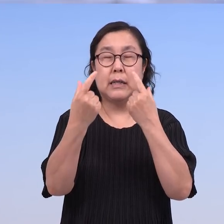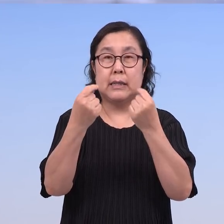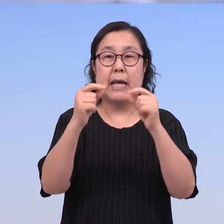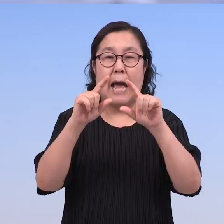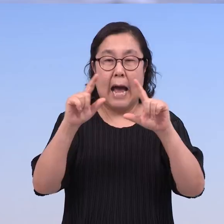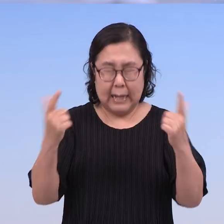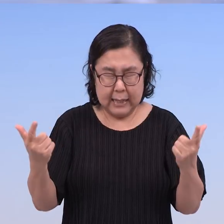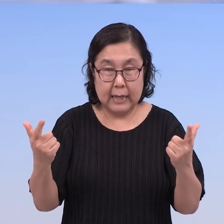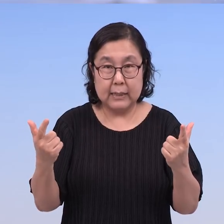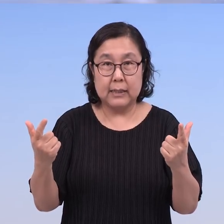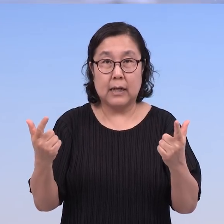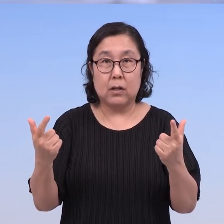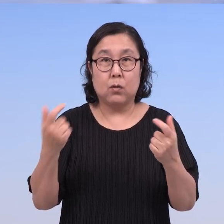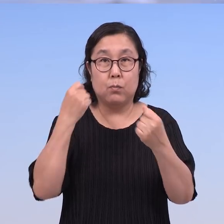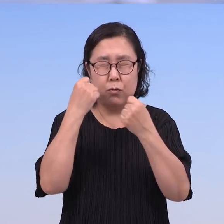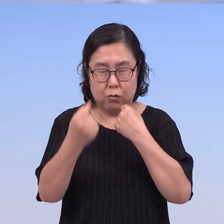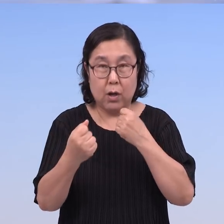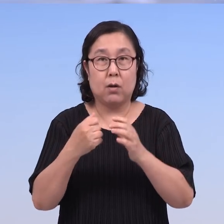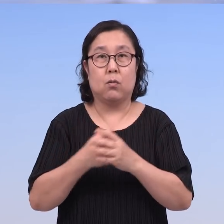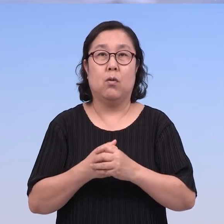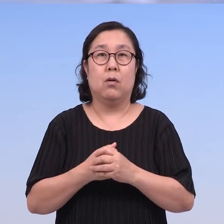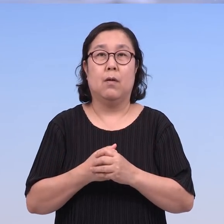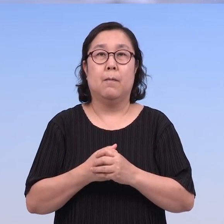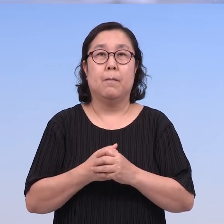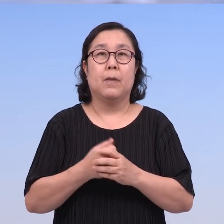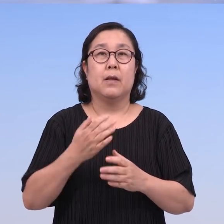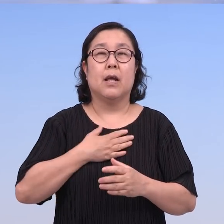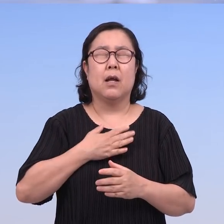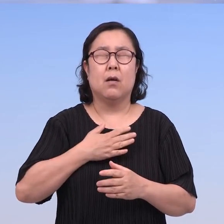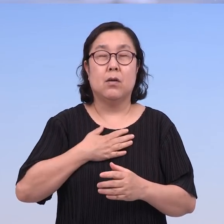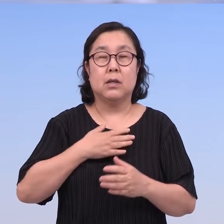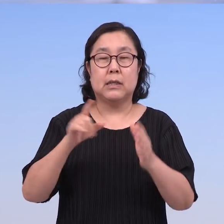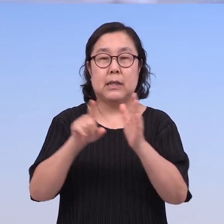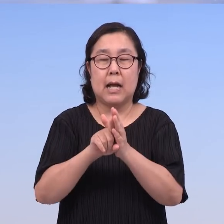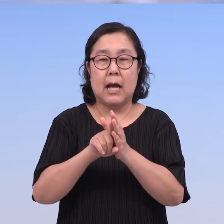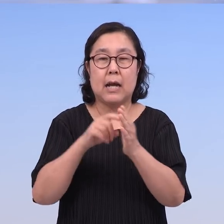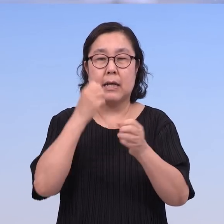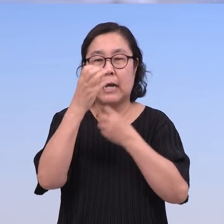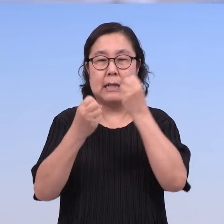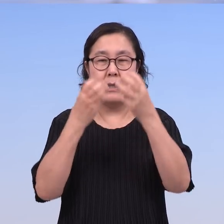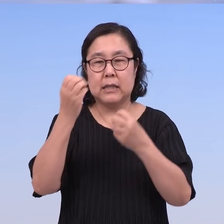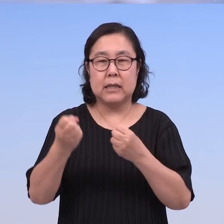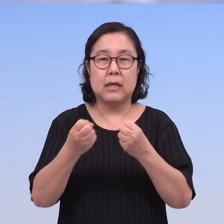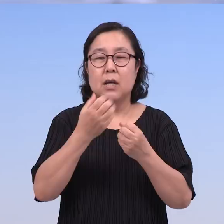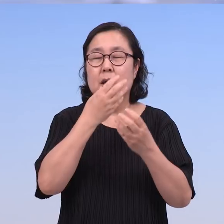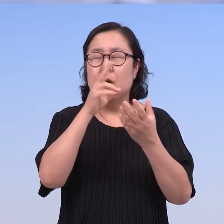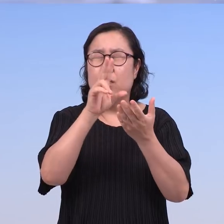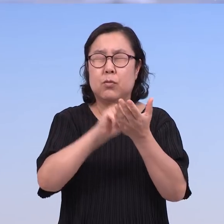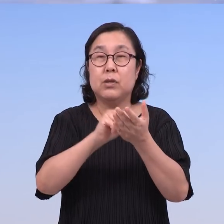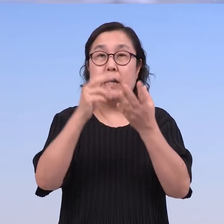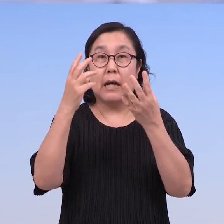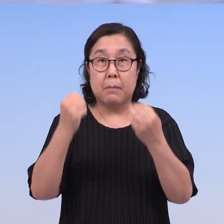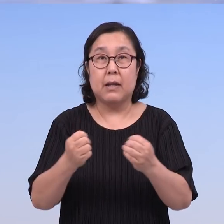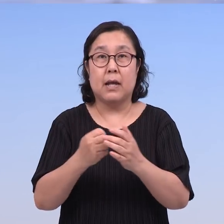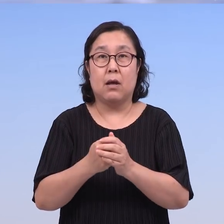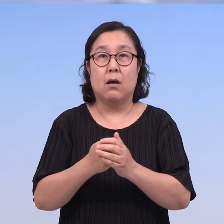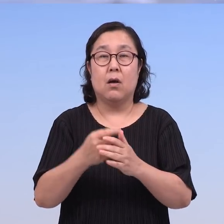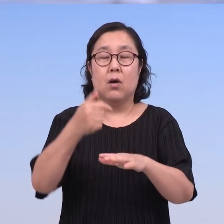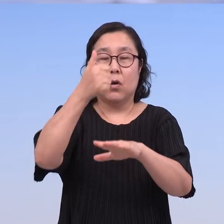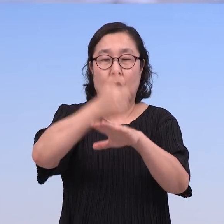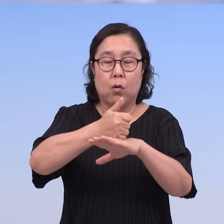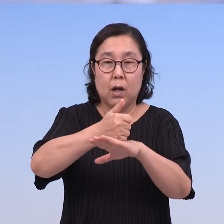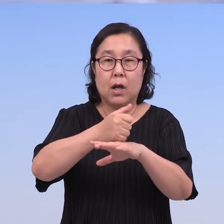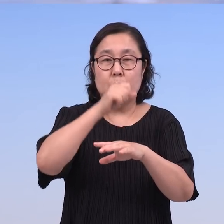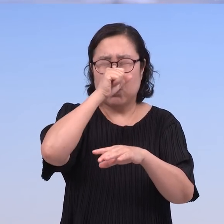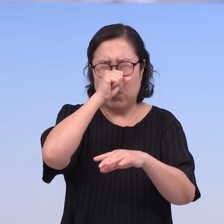제가 우리나라에서 하는 신앙 간증이 문제가 많다고 느끼는 게 그거예요. 왜 모든 간증은 다 결과가 좋은